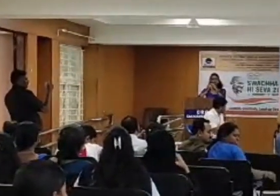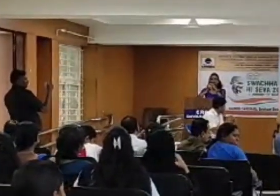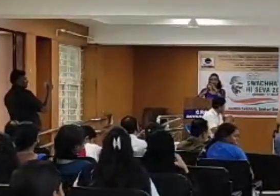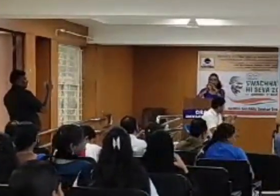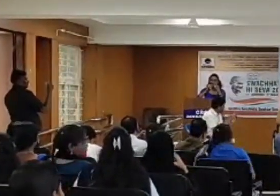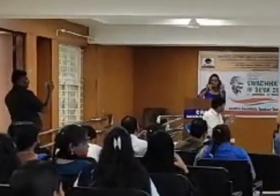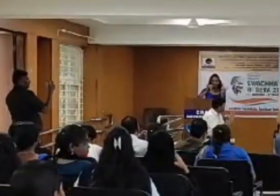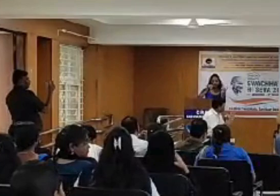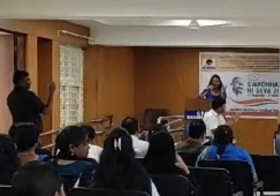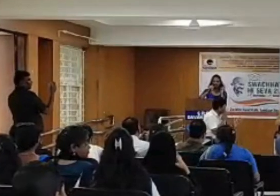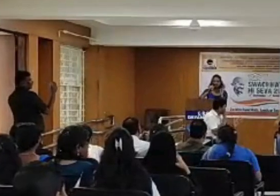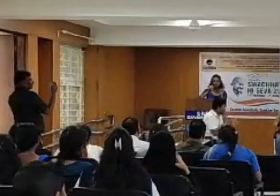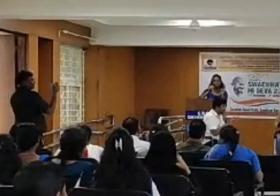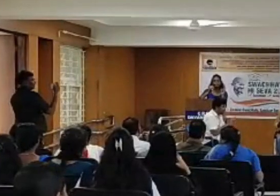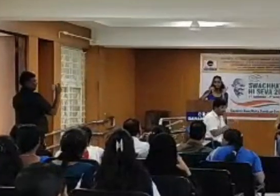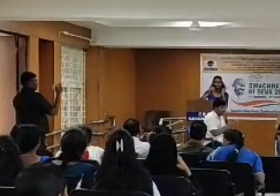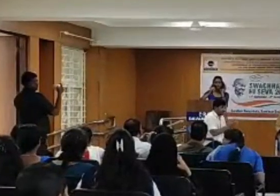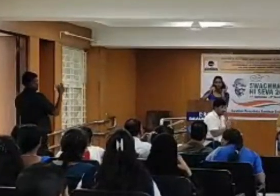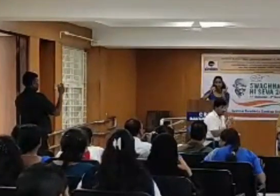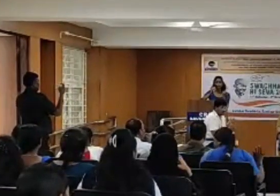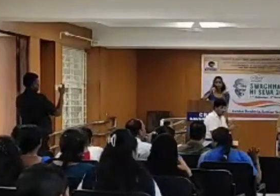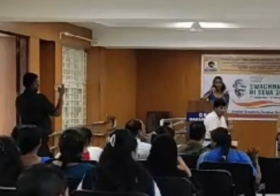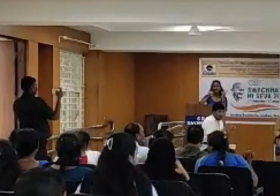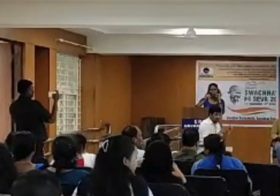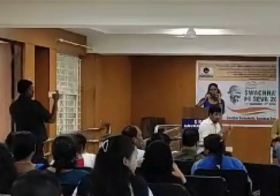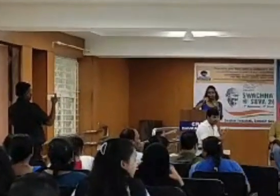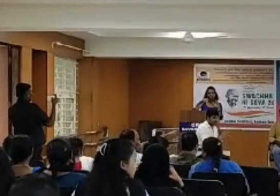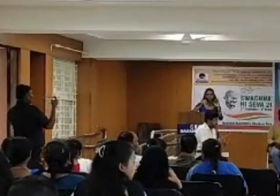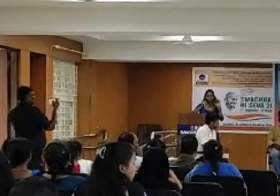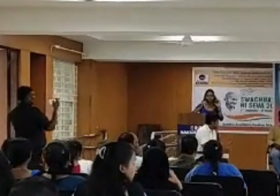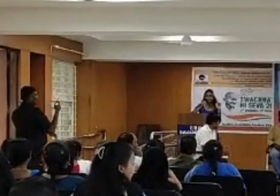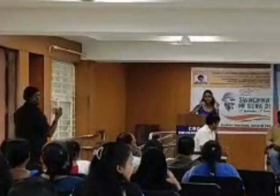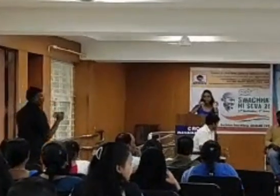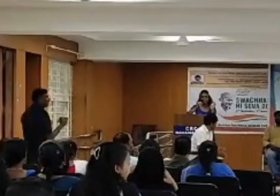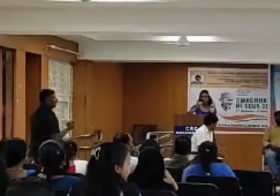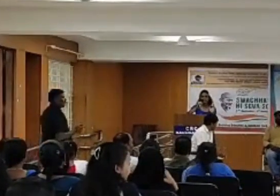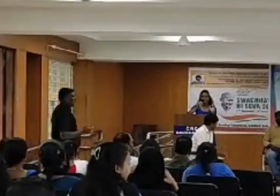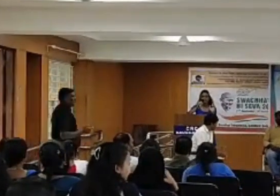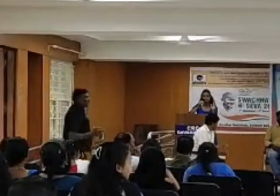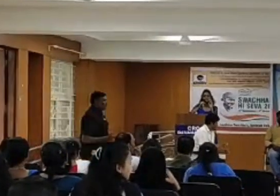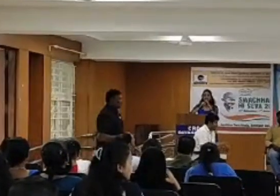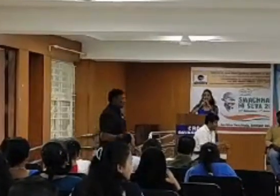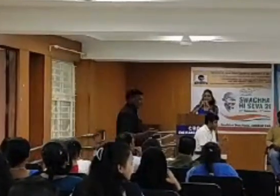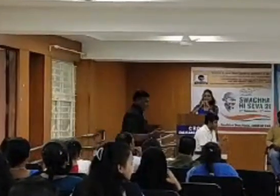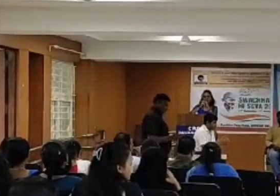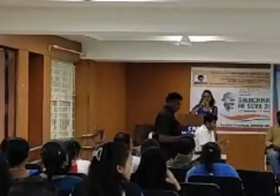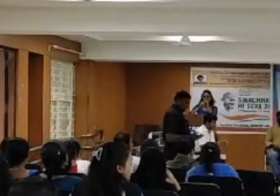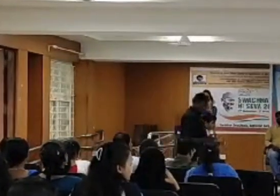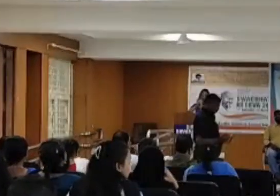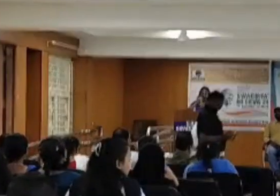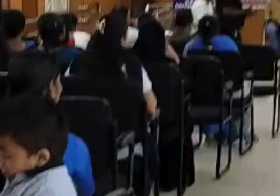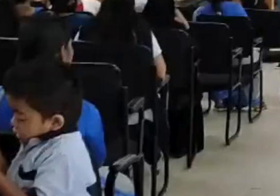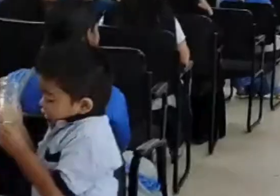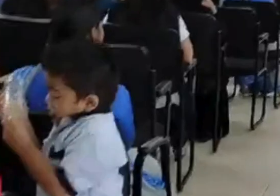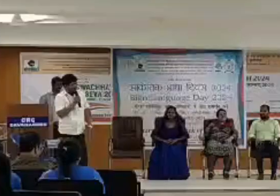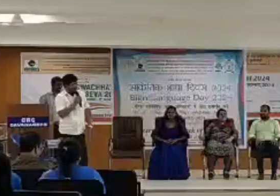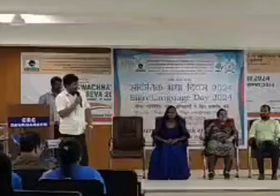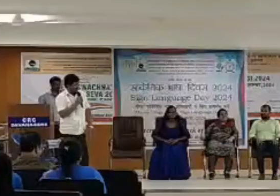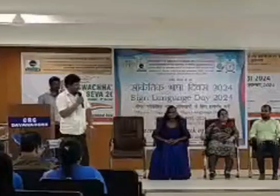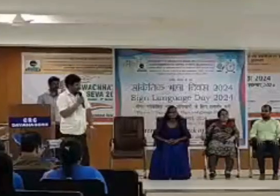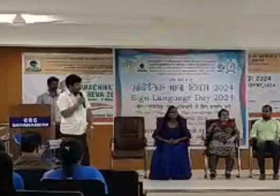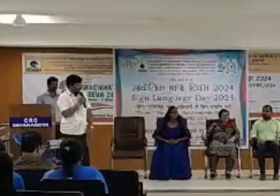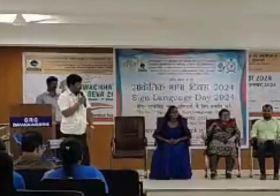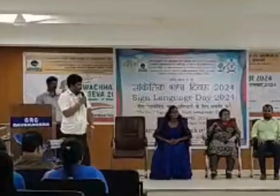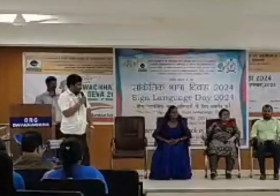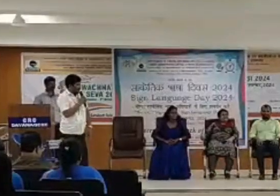ಕ್ಲಾಸ್. ಅವ್ರ ನಮಗೆ ಹೇಳಿದ್ರು, ಈ ತರ ನಿಮಗೆ ಪ್ರಾಬ್ಲಮ್ ಇದೆ, ನಿಮಗಂತಾನೆ ನಾವು ಸಪ್ರೇಟ್ ಕ್ಲಾಸ್ ಮಾಡ್ತೀವಿ, ನೀವು ಅದಕ್ಕೆ ಚೆನ್ನಾಗಿದ್ದು.